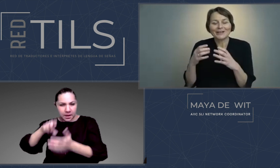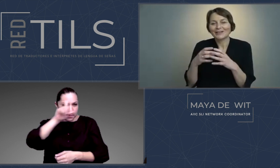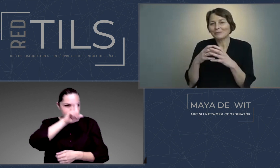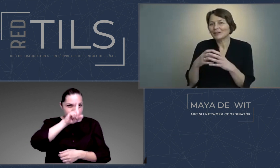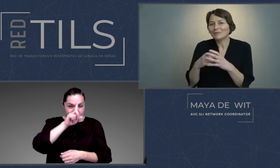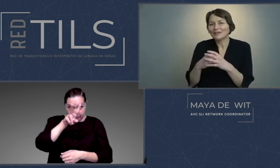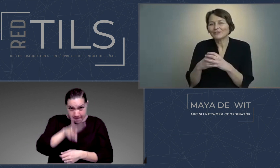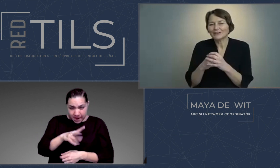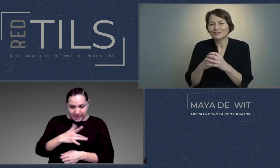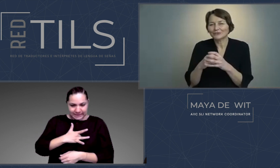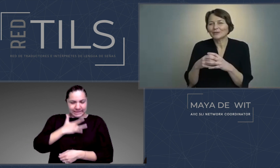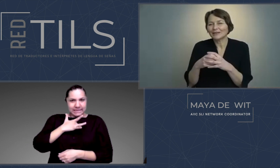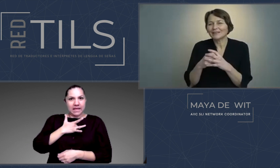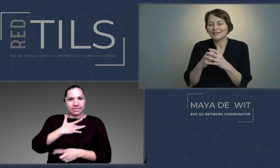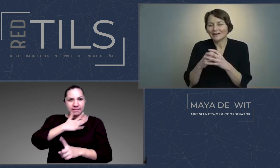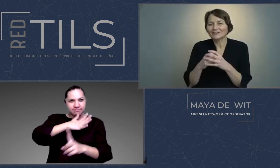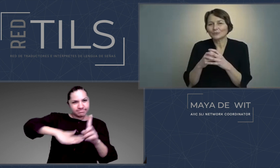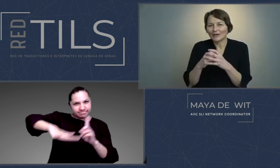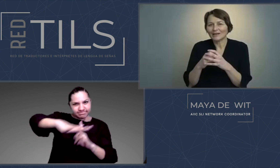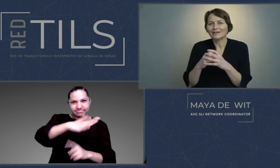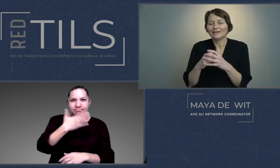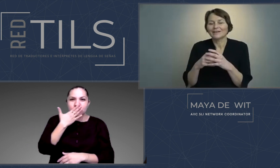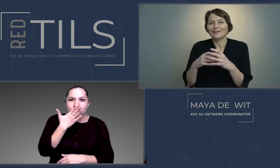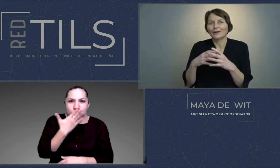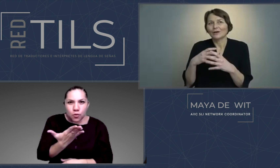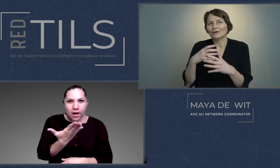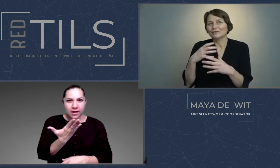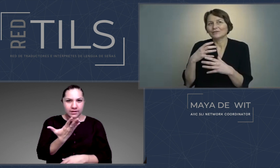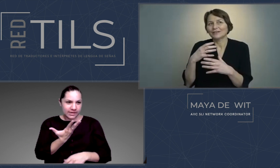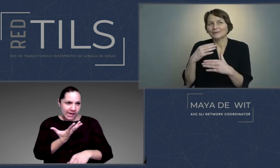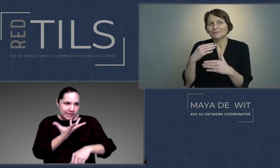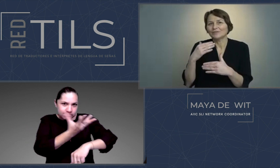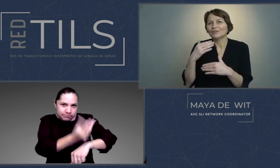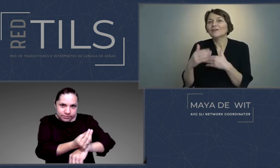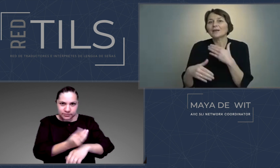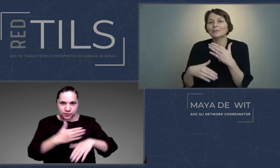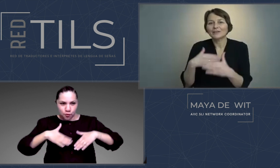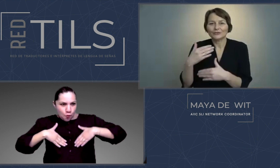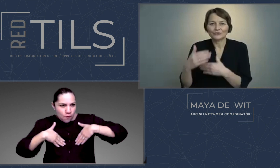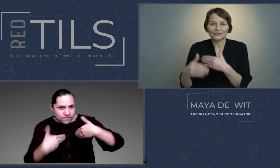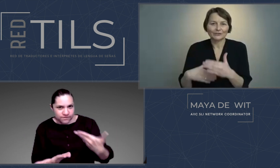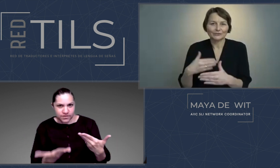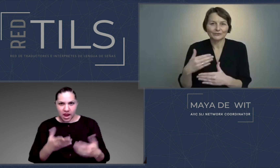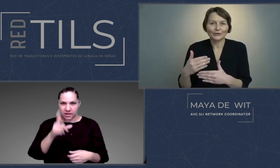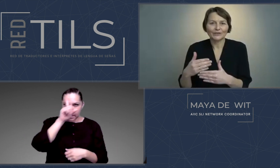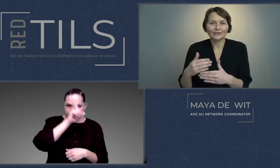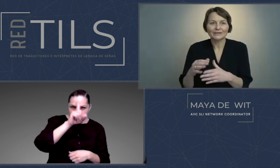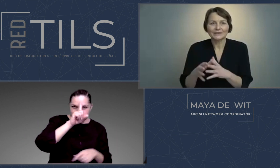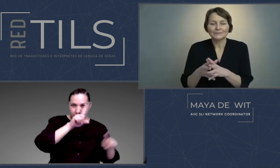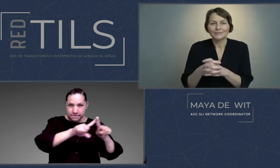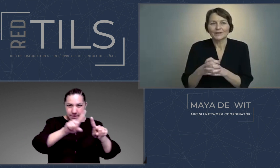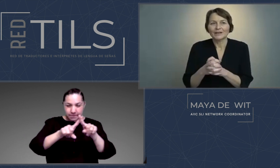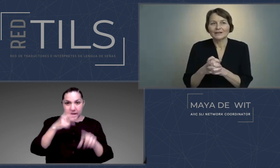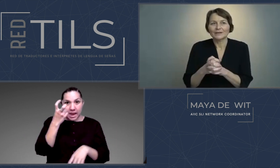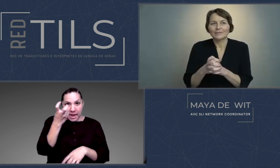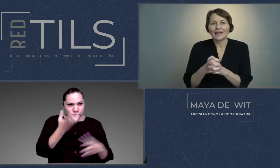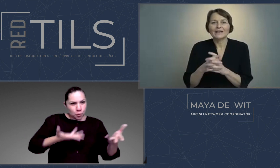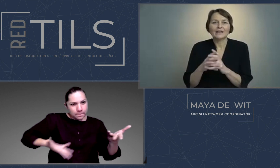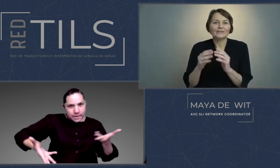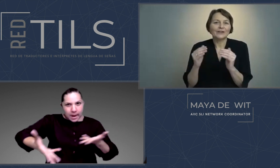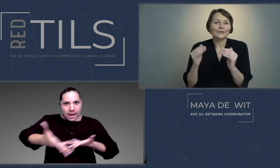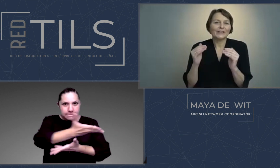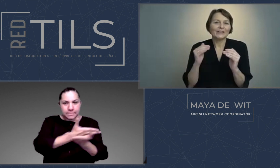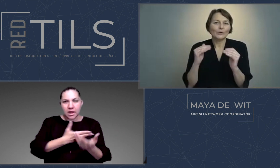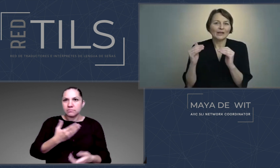crecer muchísimo en la profesión. Entonces, siempre se puede hacer muchas cosas, pero a mí me parece que la mentoría entre pares es una